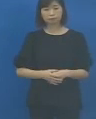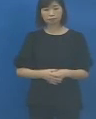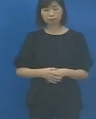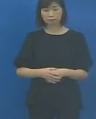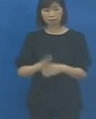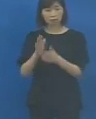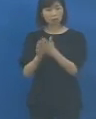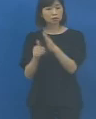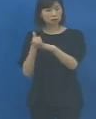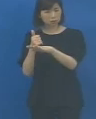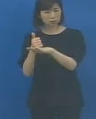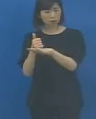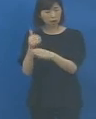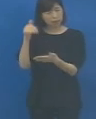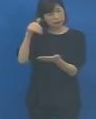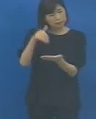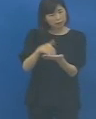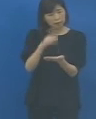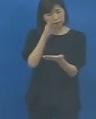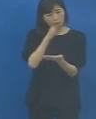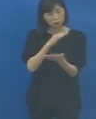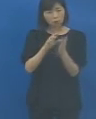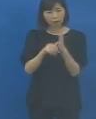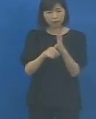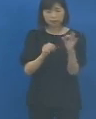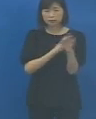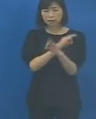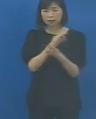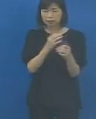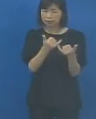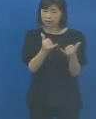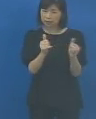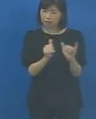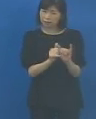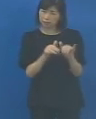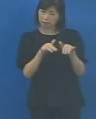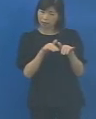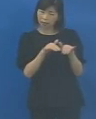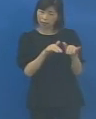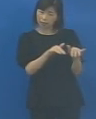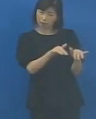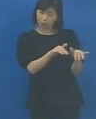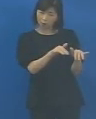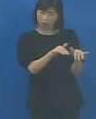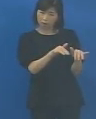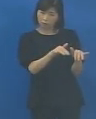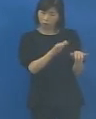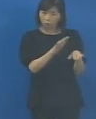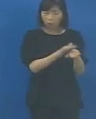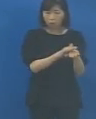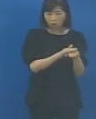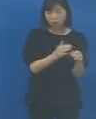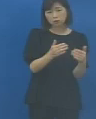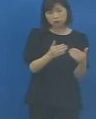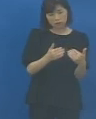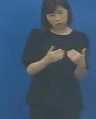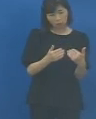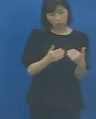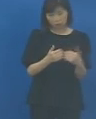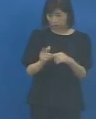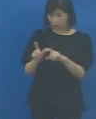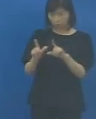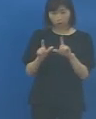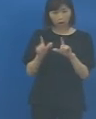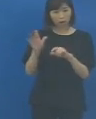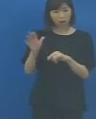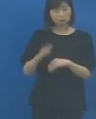事は最悪の場合経済社会に大きく影響を与える手段も必要となるかもしれないとおっしゃいましたけれども、これ